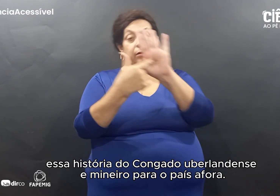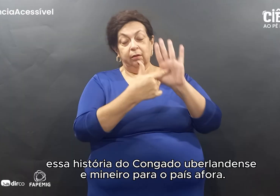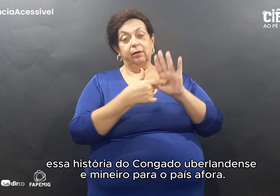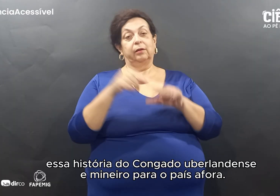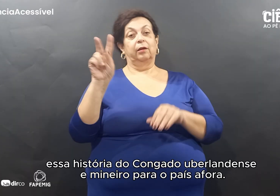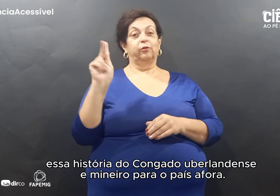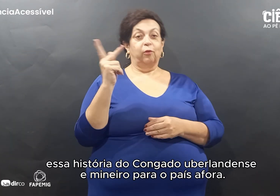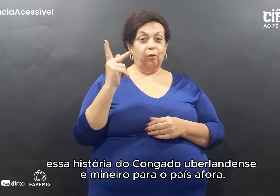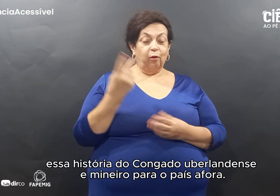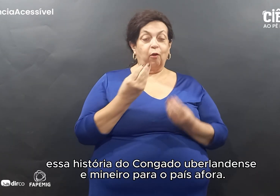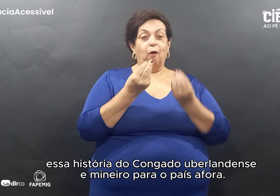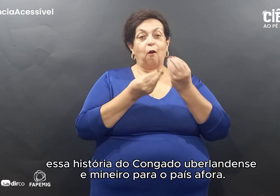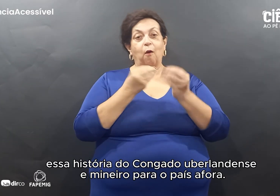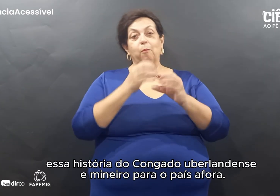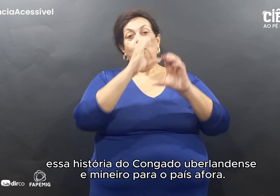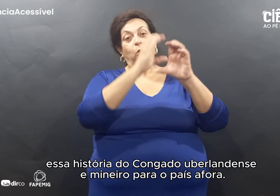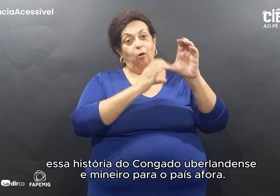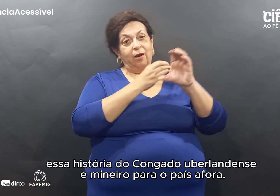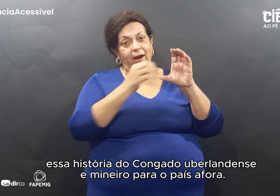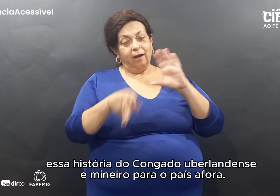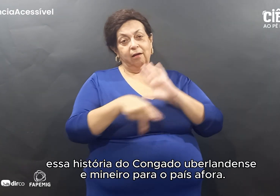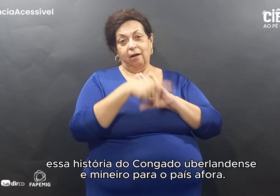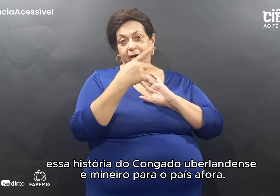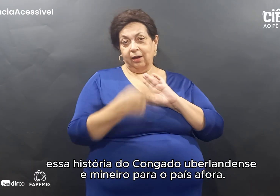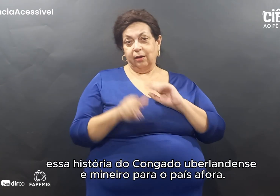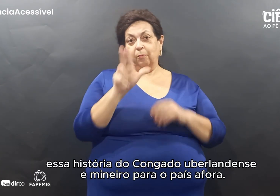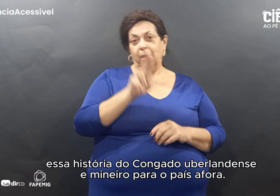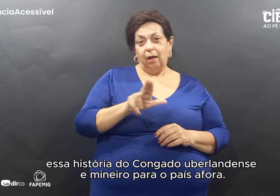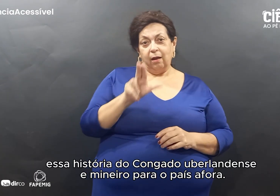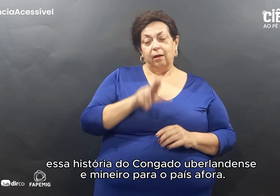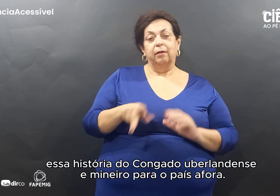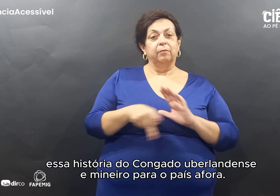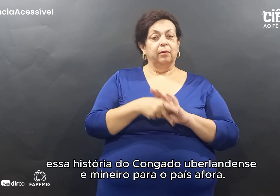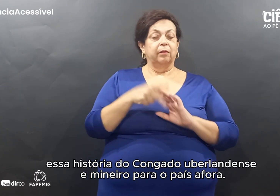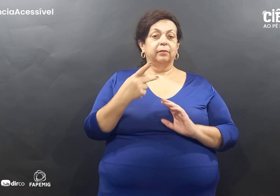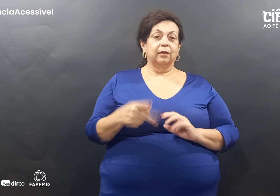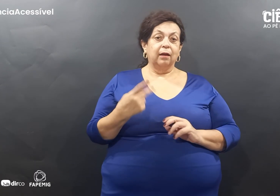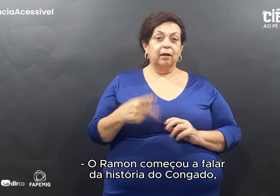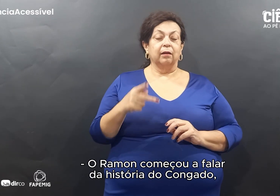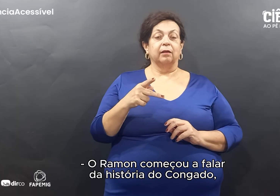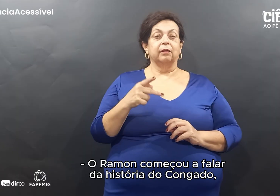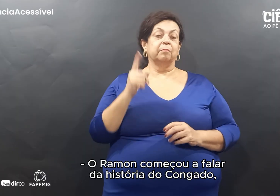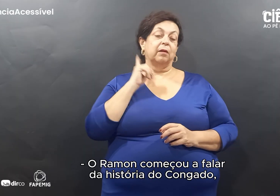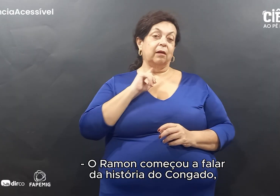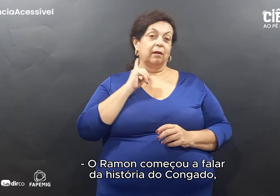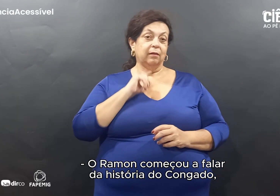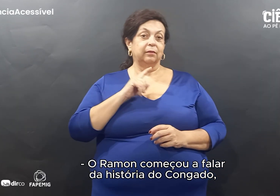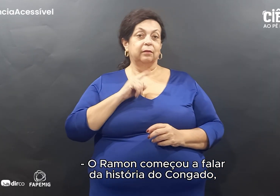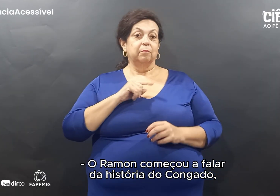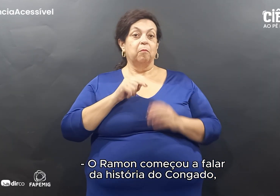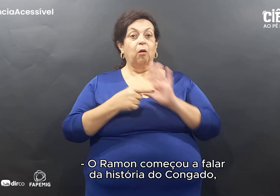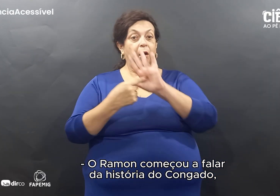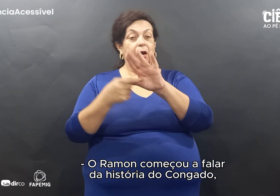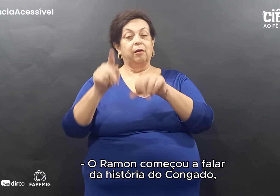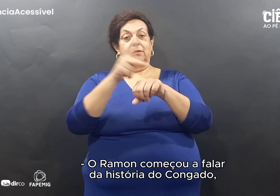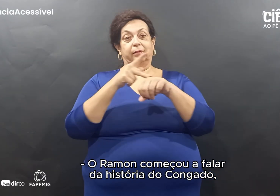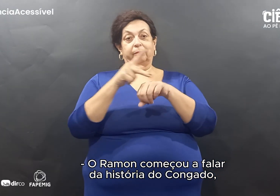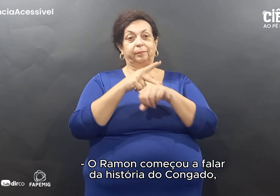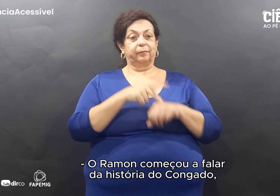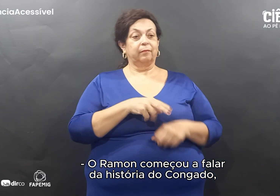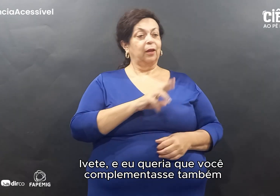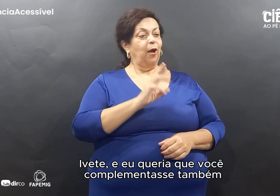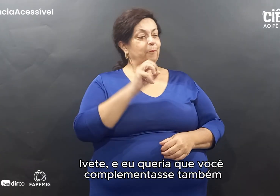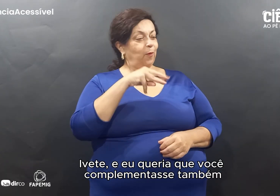do Congado uberlandense mineiro para o país afora. O Ramon aí começou a falar da história